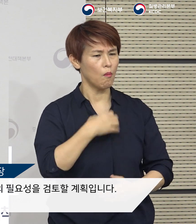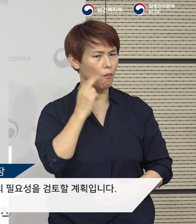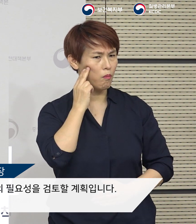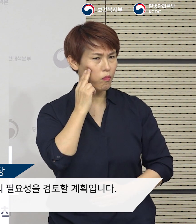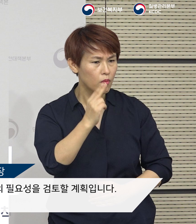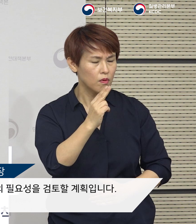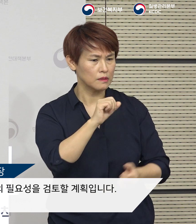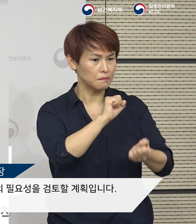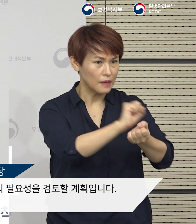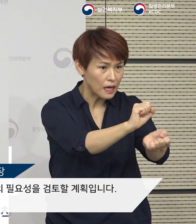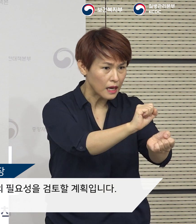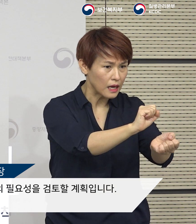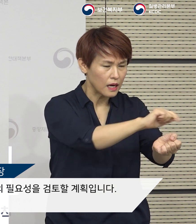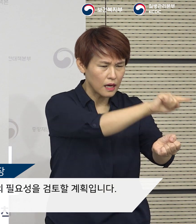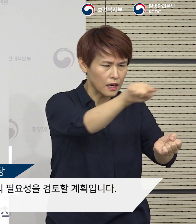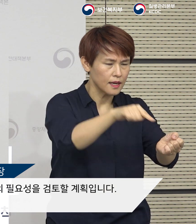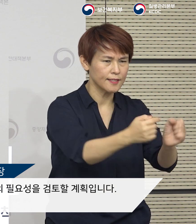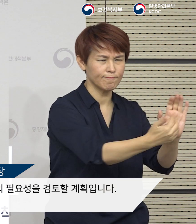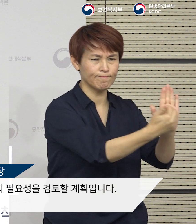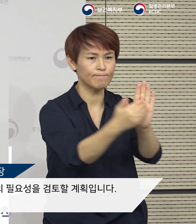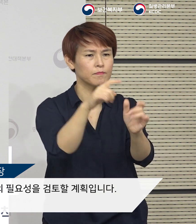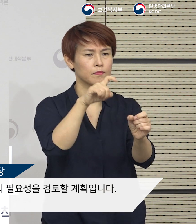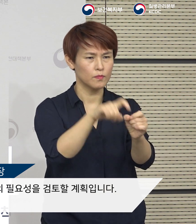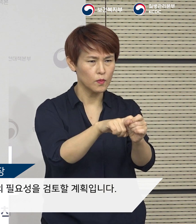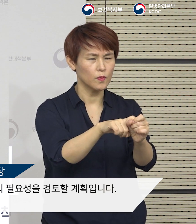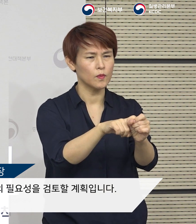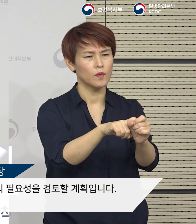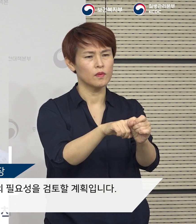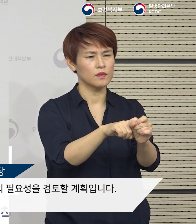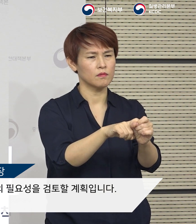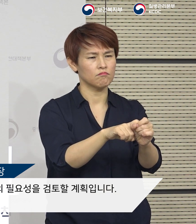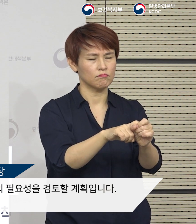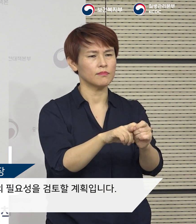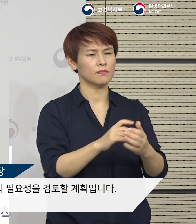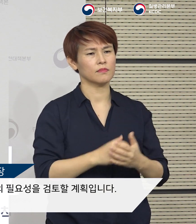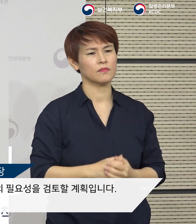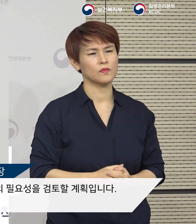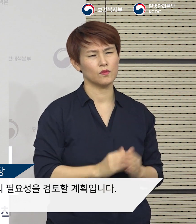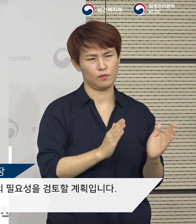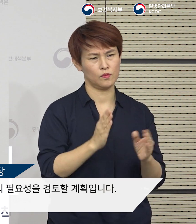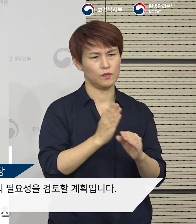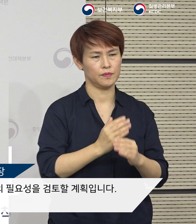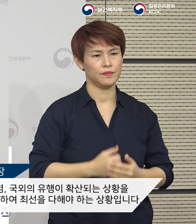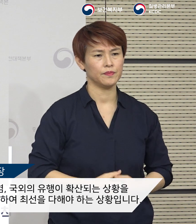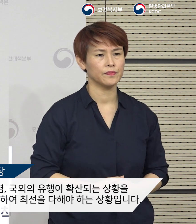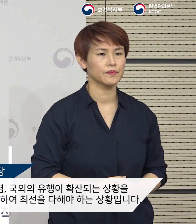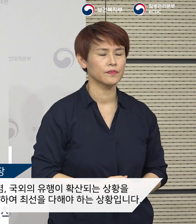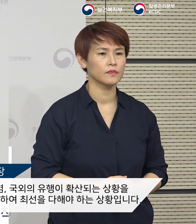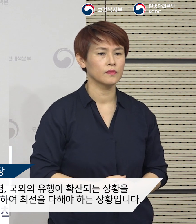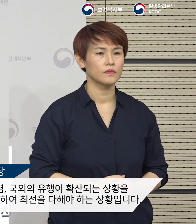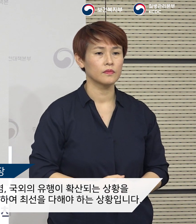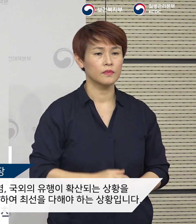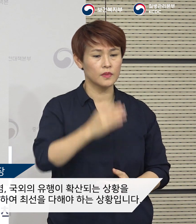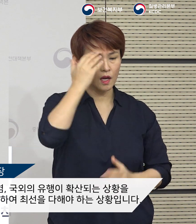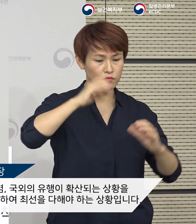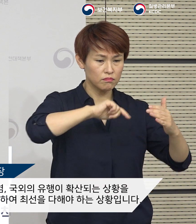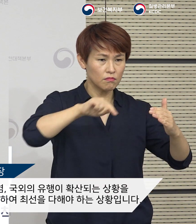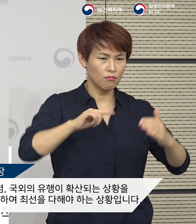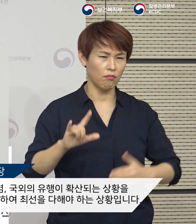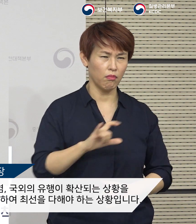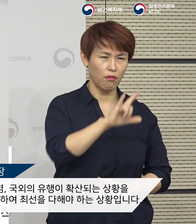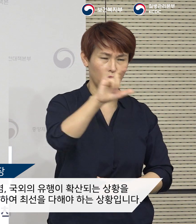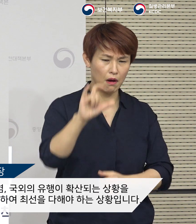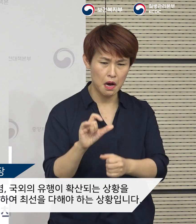고위험군의 감염을 예방하기 위한 강화된 조치의 필요성을 검토할 계획입니다. 국내에서 코로나19의